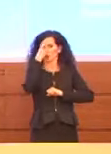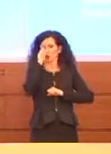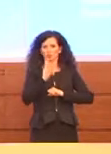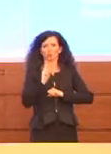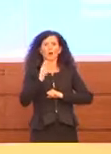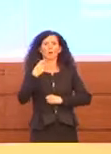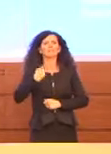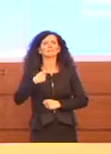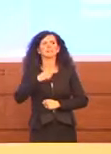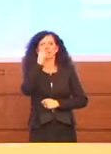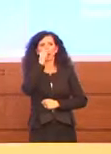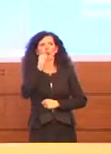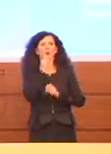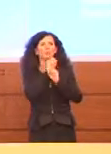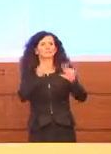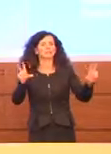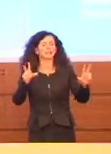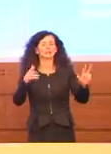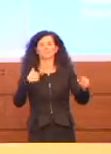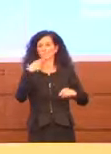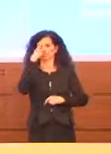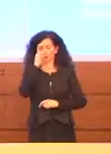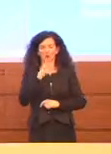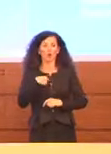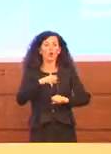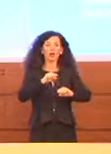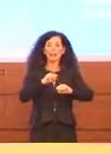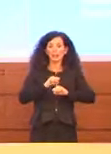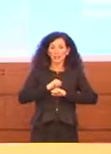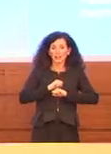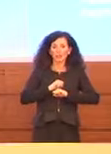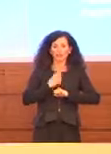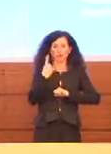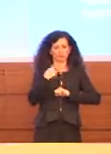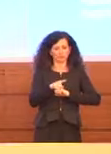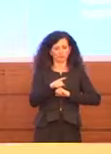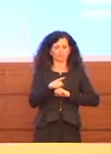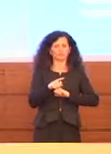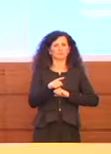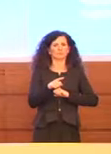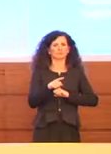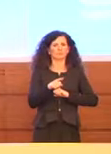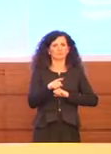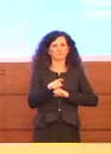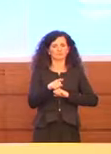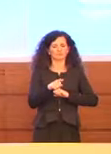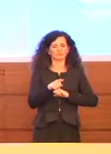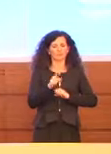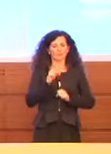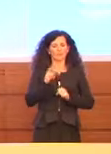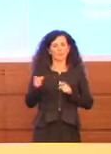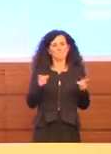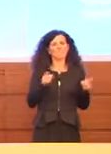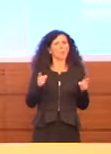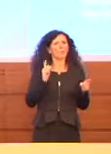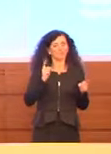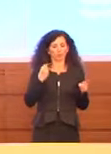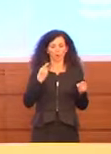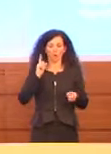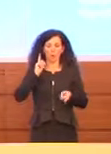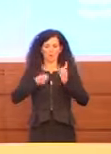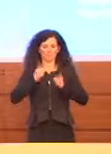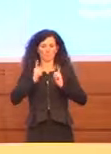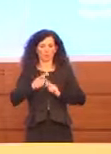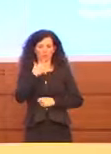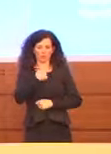cosa ma immagino io che sia un classico esempio del momento in cui il politico fa un bilancio tra